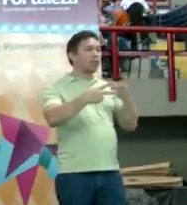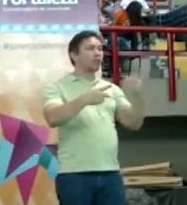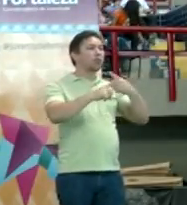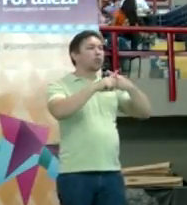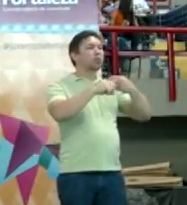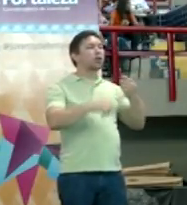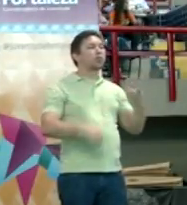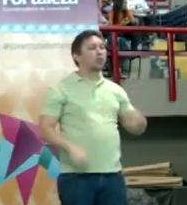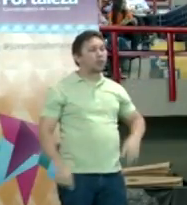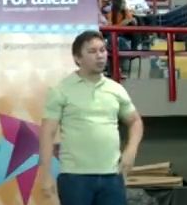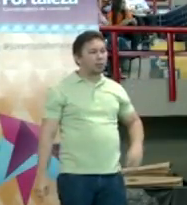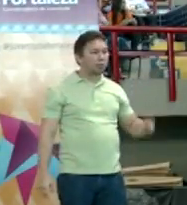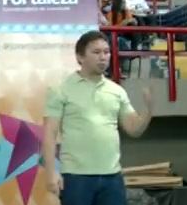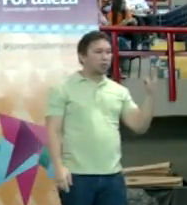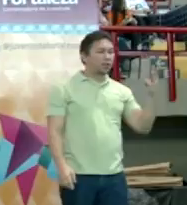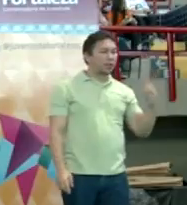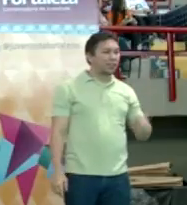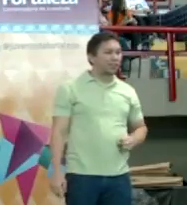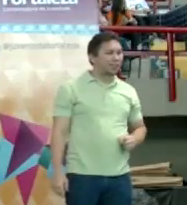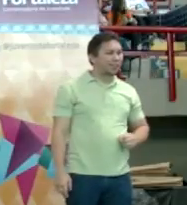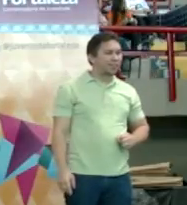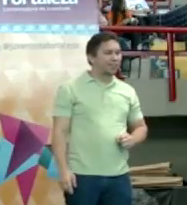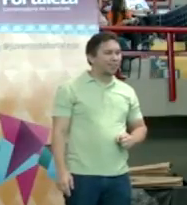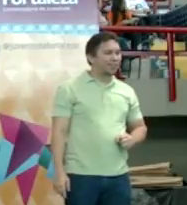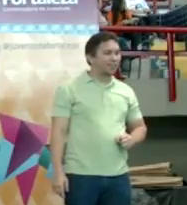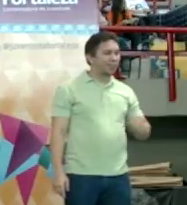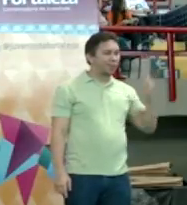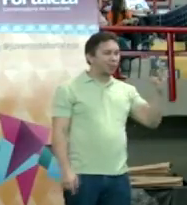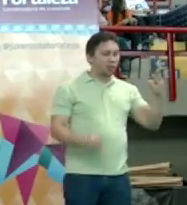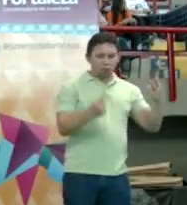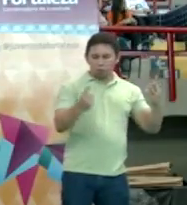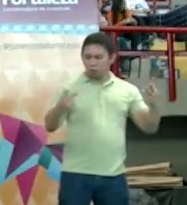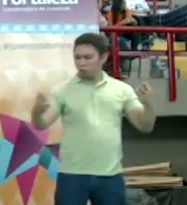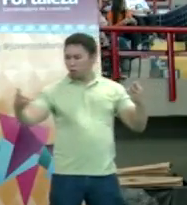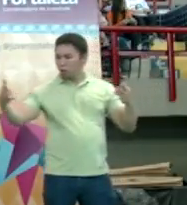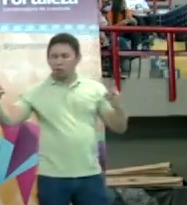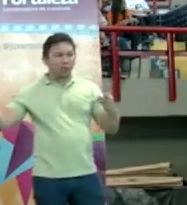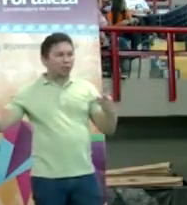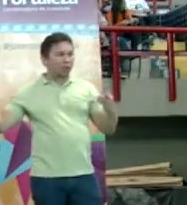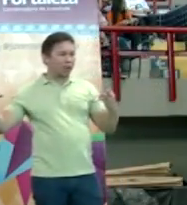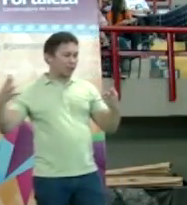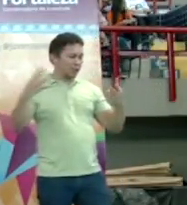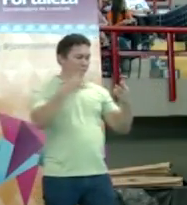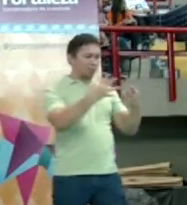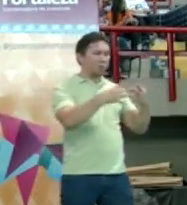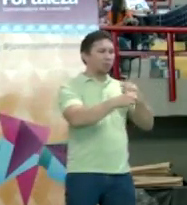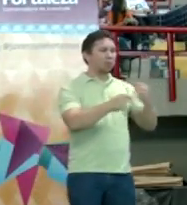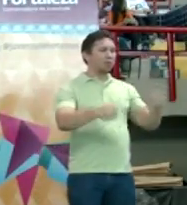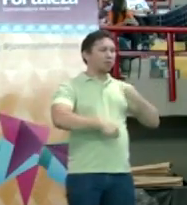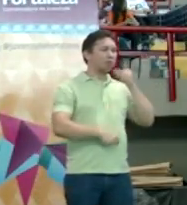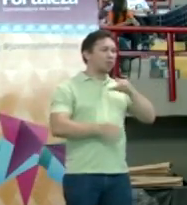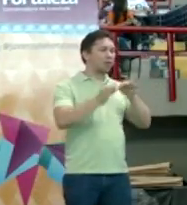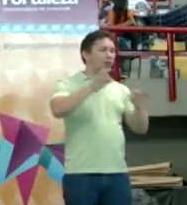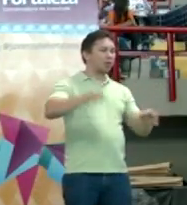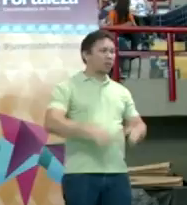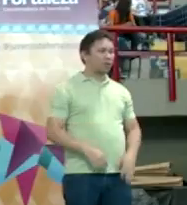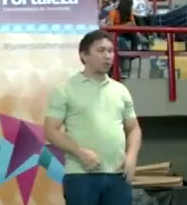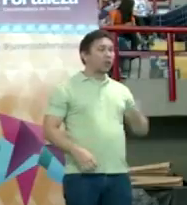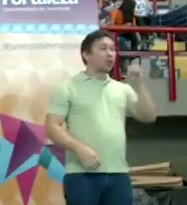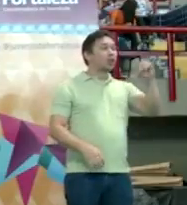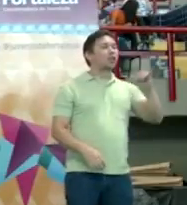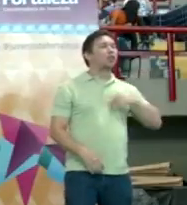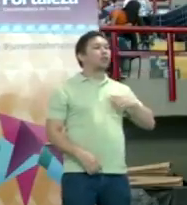por quanto? Por 3. Se for um quadrado, e eu jogar um quadrado numa figura como um teto